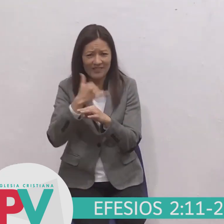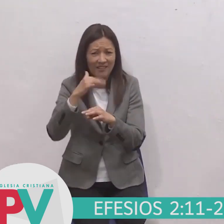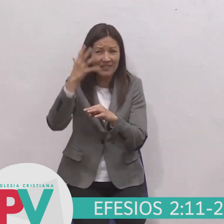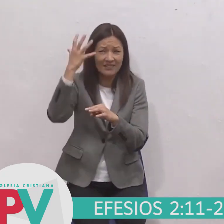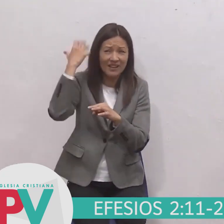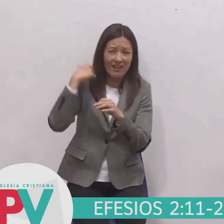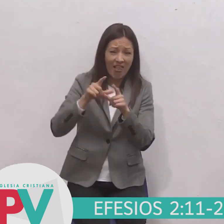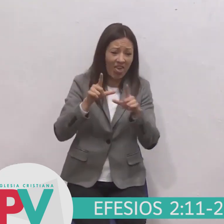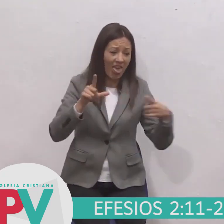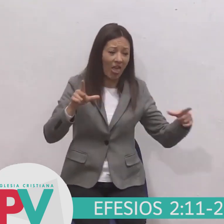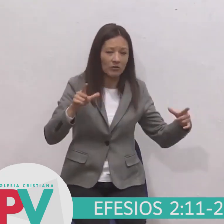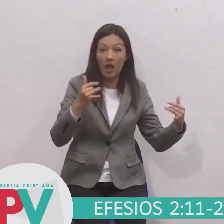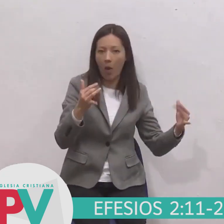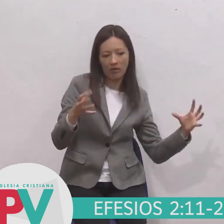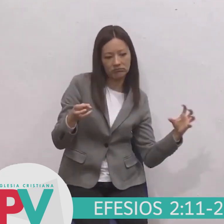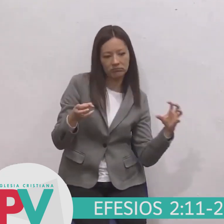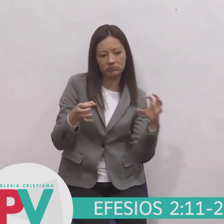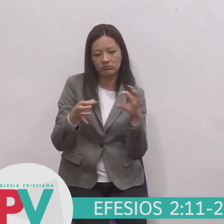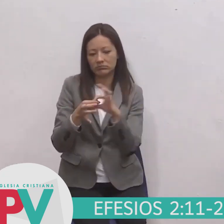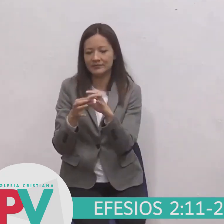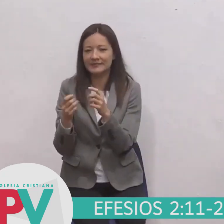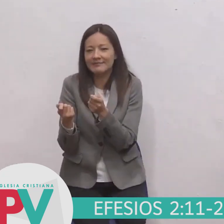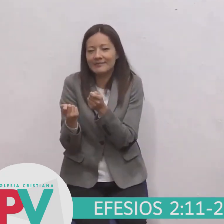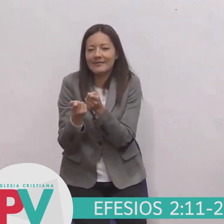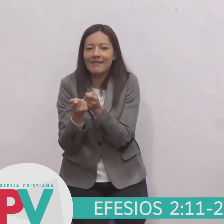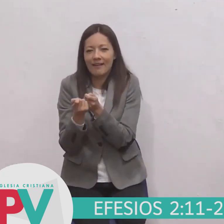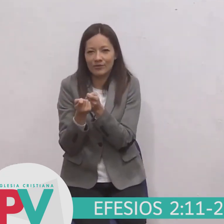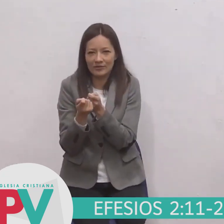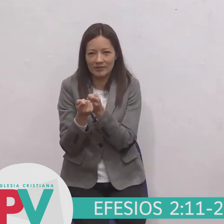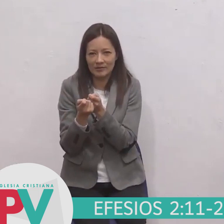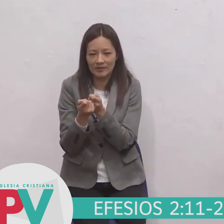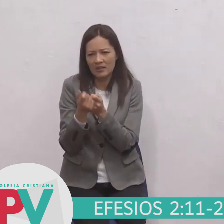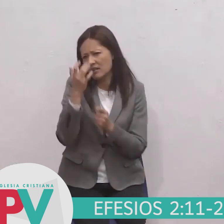lejos, habéis sido hechos cercanos. ¿Por qué?